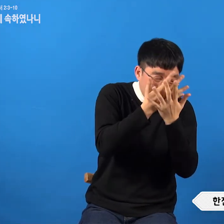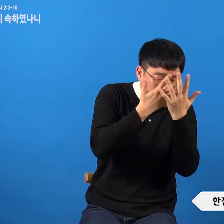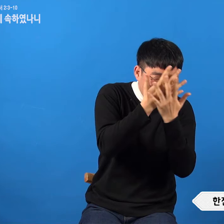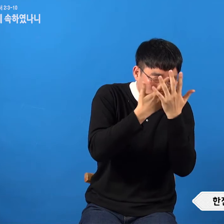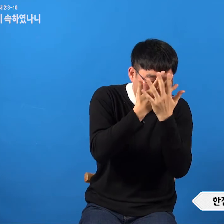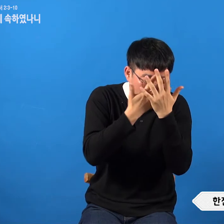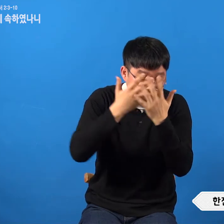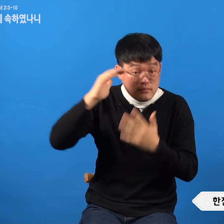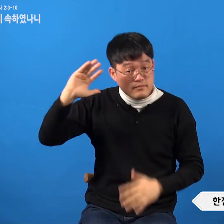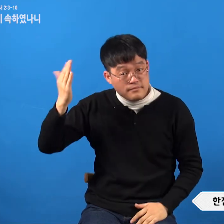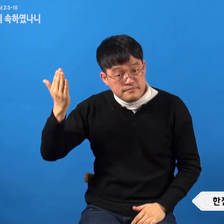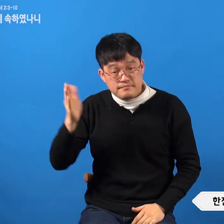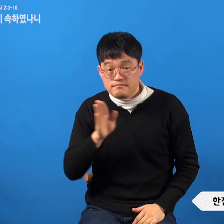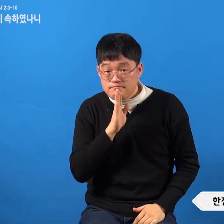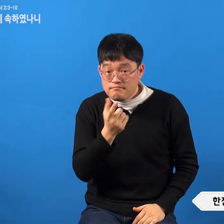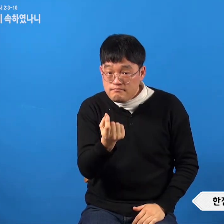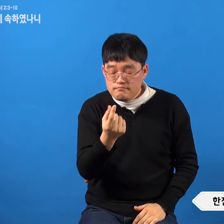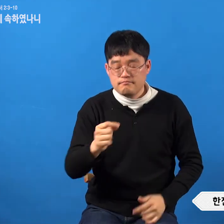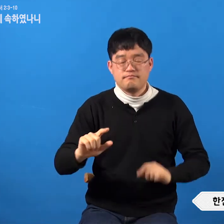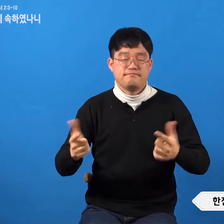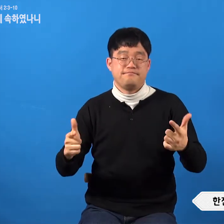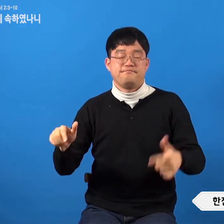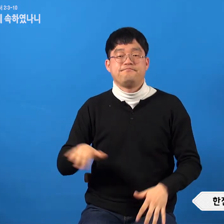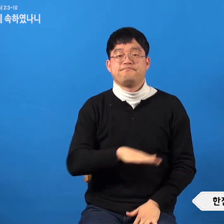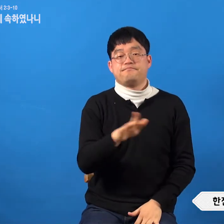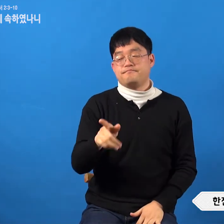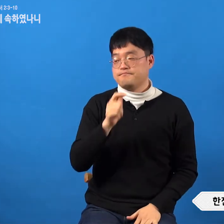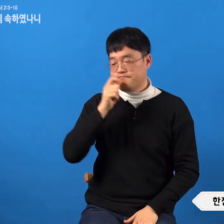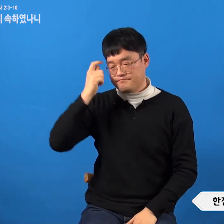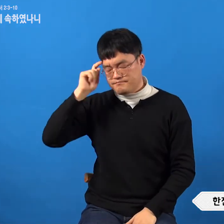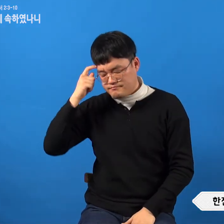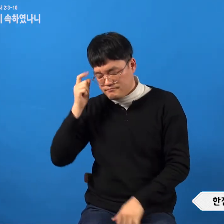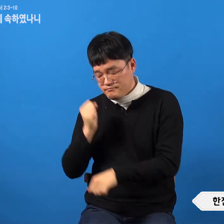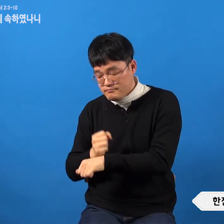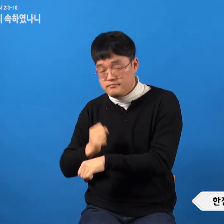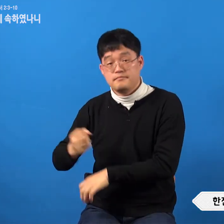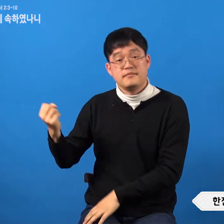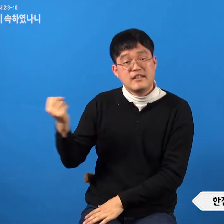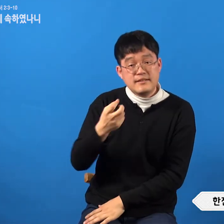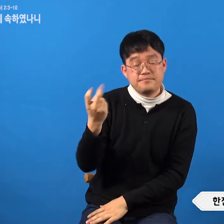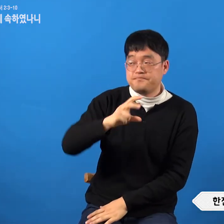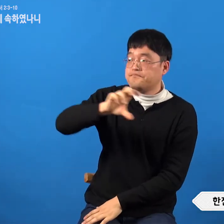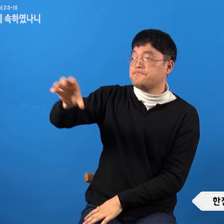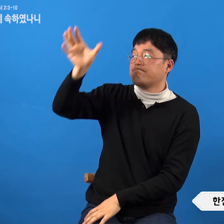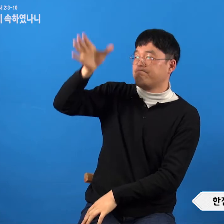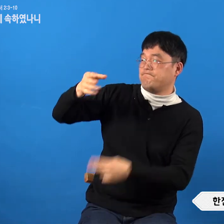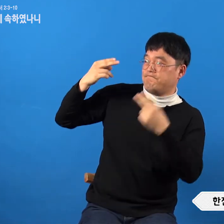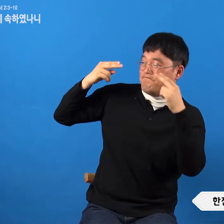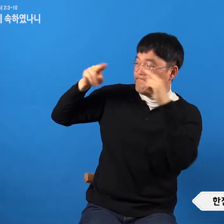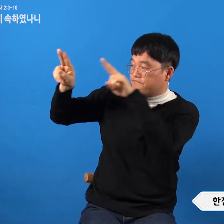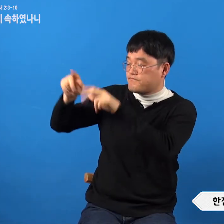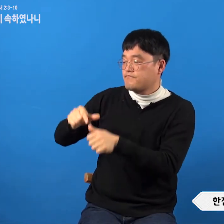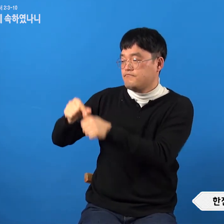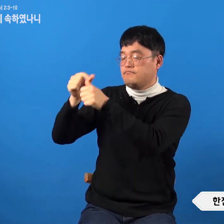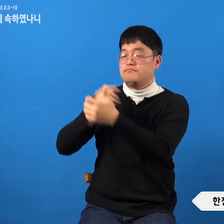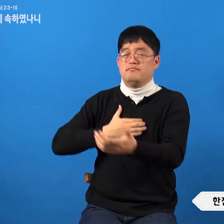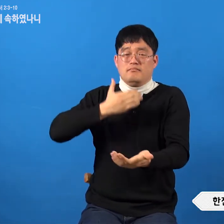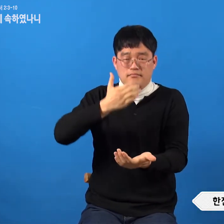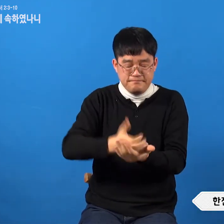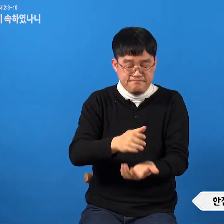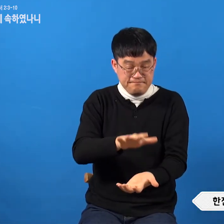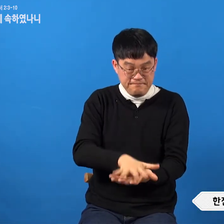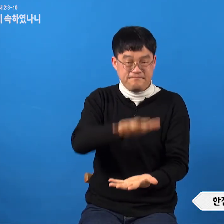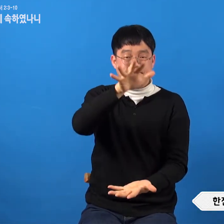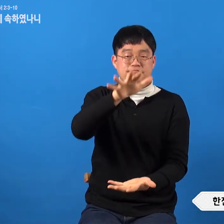있습니까? 우리가 묵상하면서 다시 십자가 바라보면서 이 구원의 감격, 뜨거운